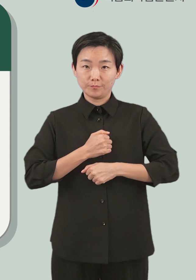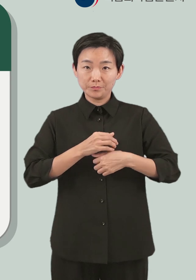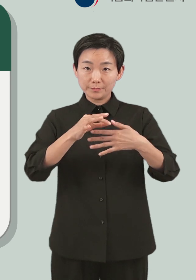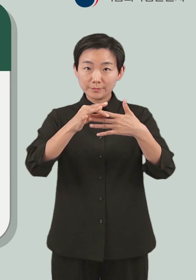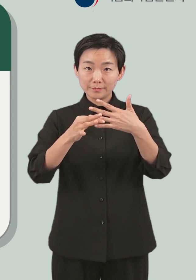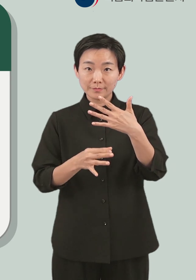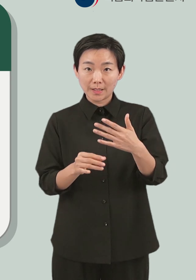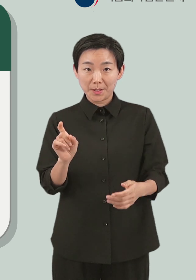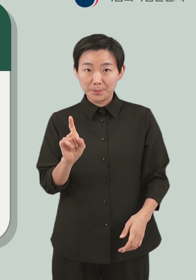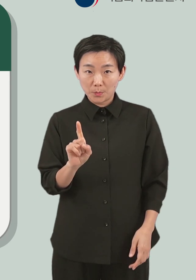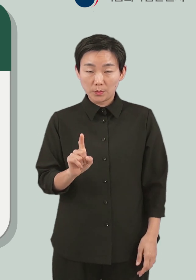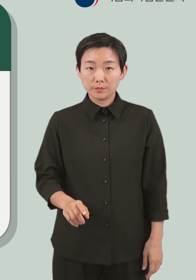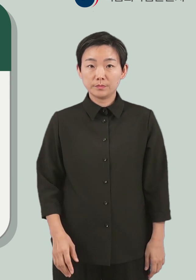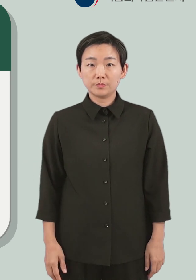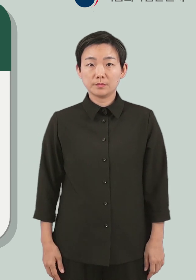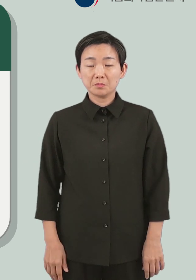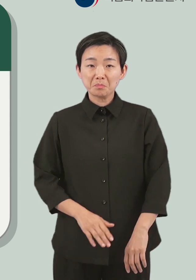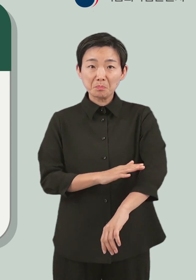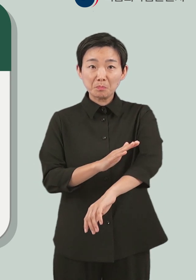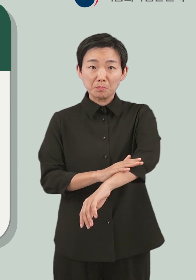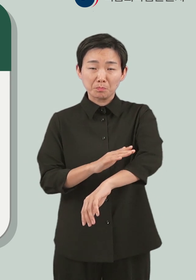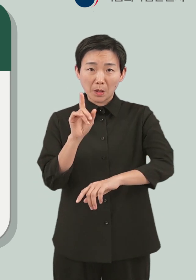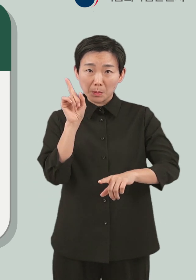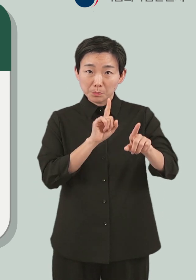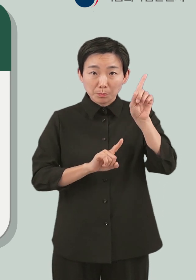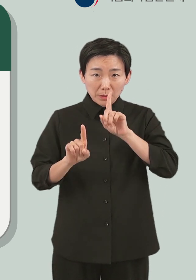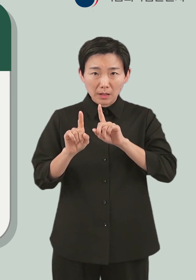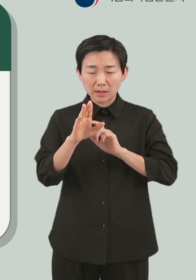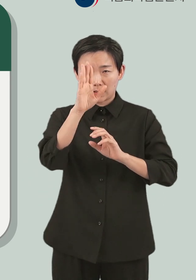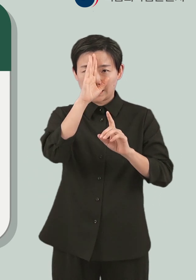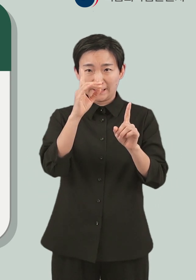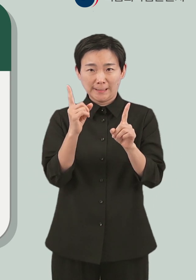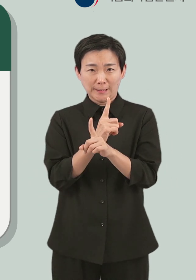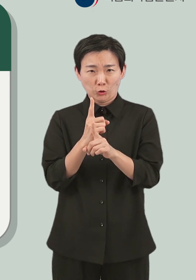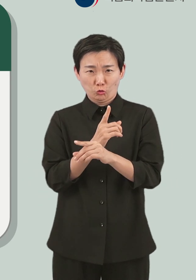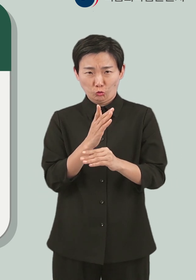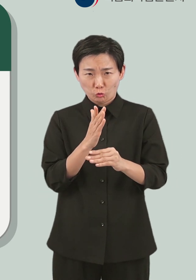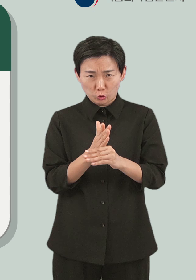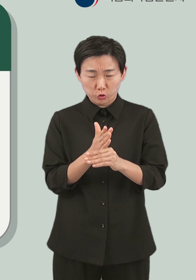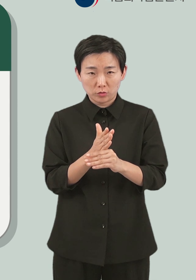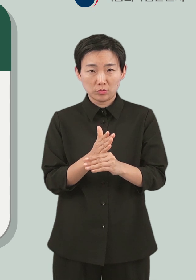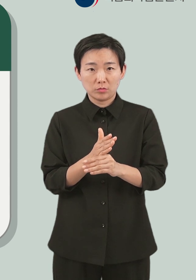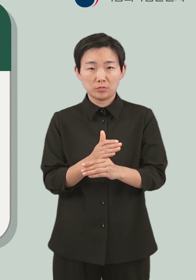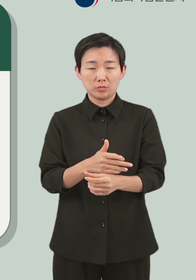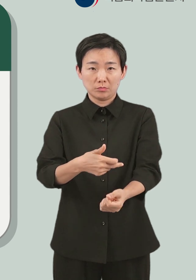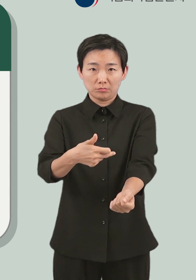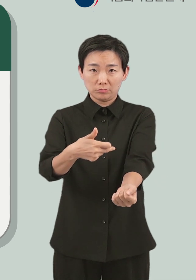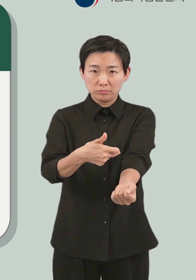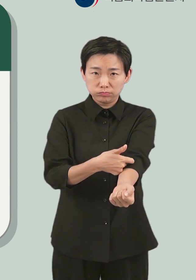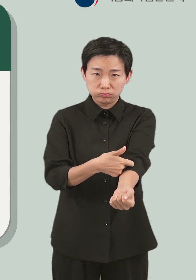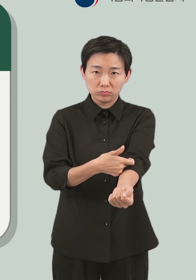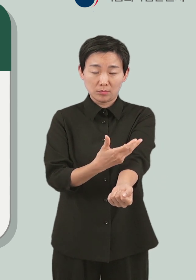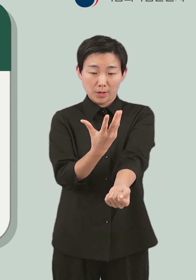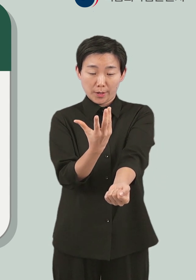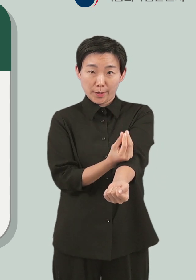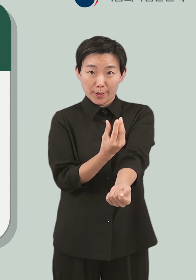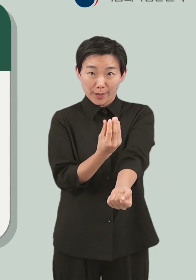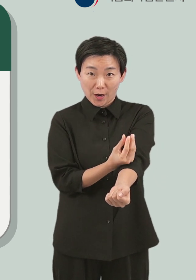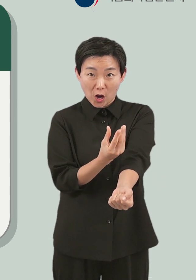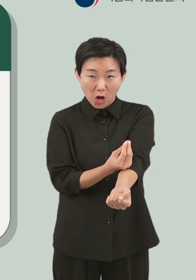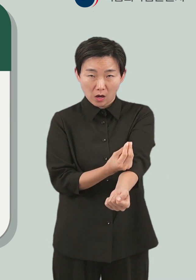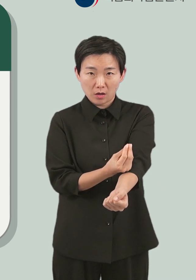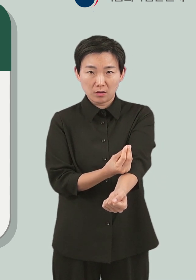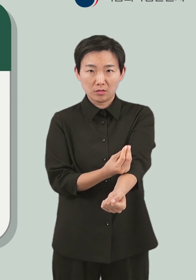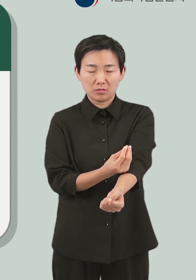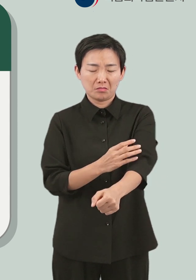이 의료기기의 사용 시 주의사항은 무엇입니까? 부상당한 팔이나 치료 중인 팔에 사용하지 않습니다.